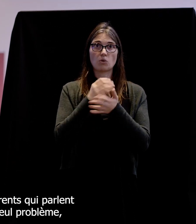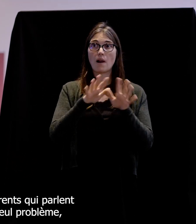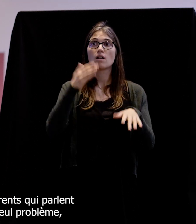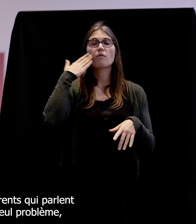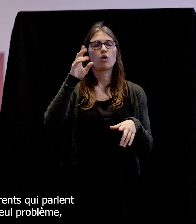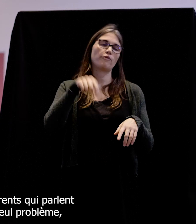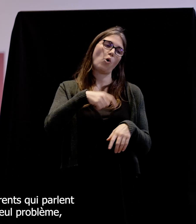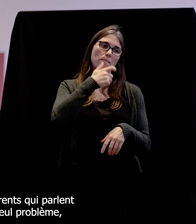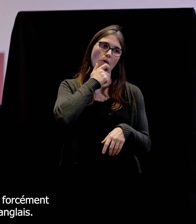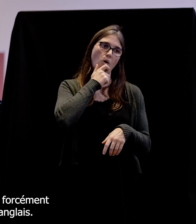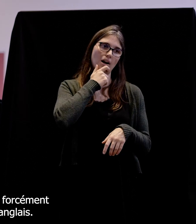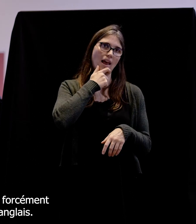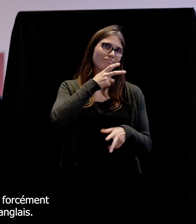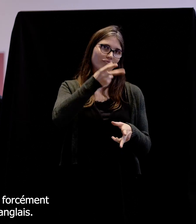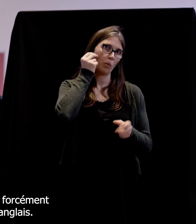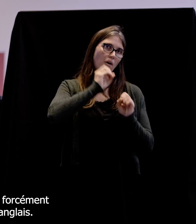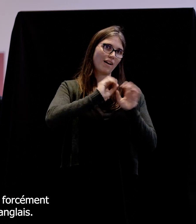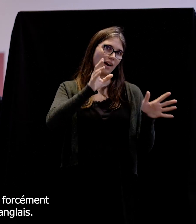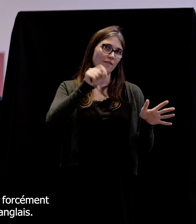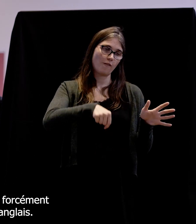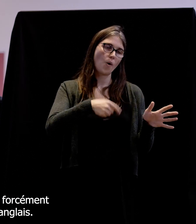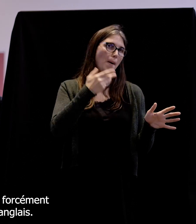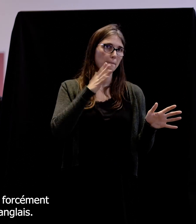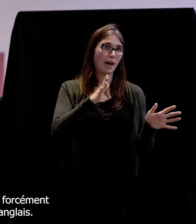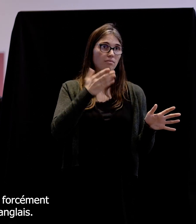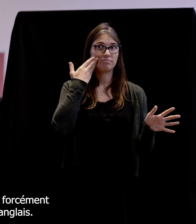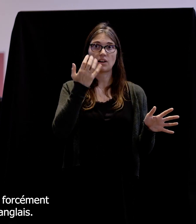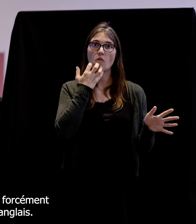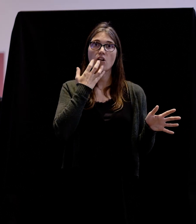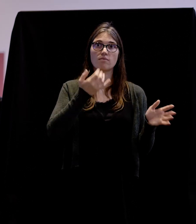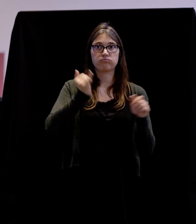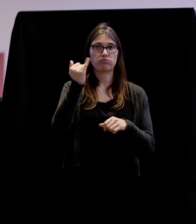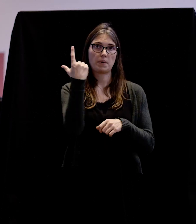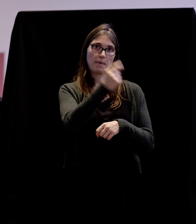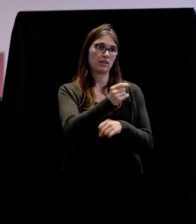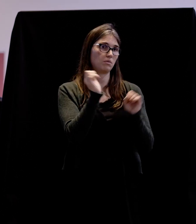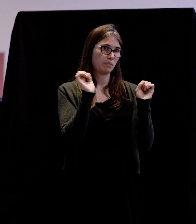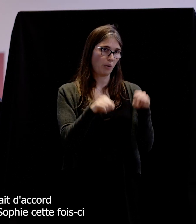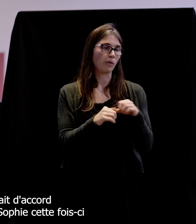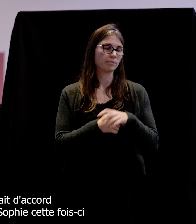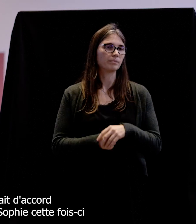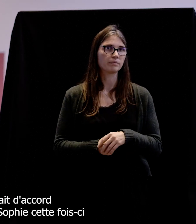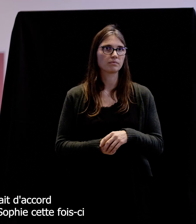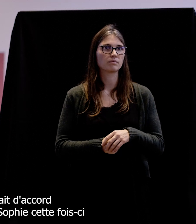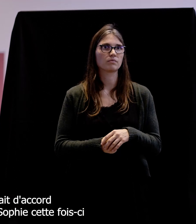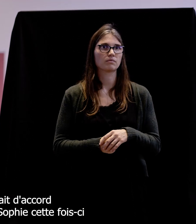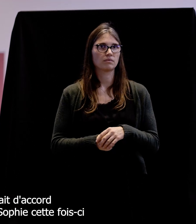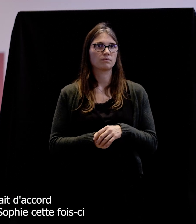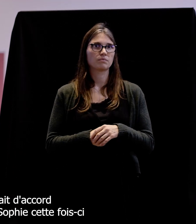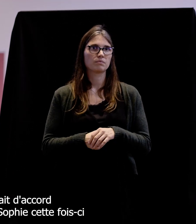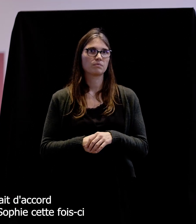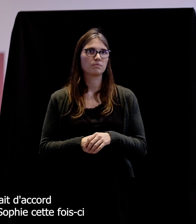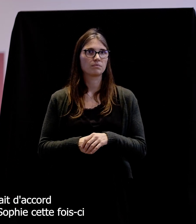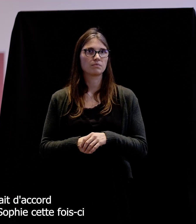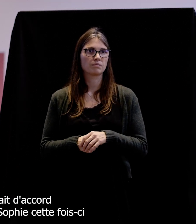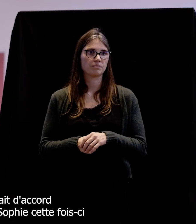anglais, c'est le seul problème, c'est que c'est forcément 100% en anglais. On est tout à fait d'accord pour